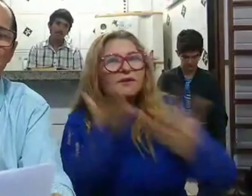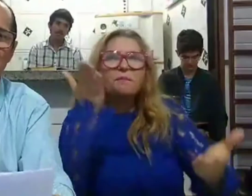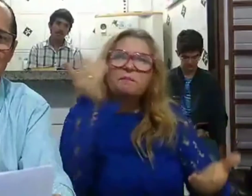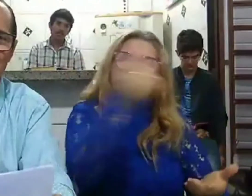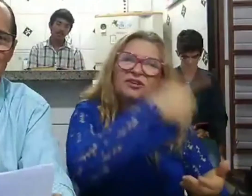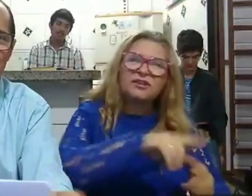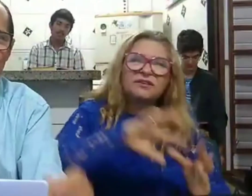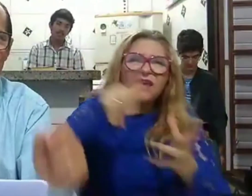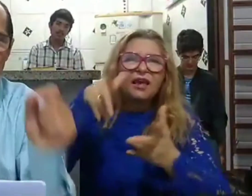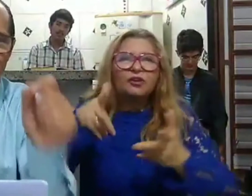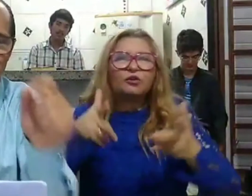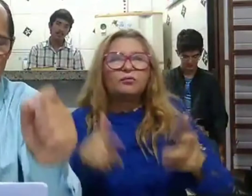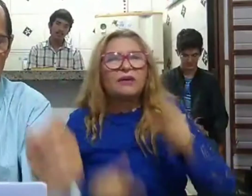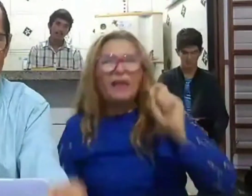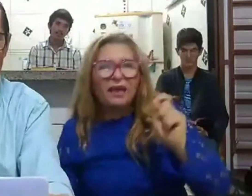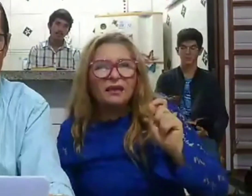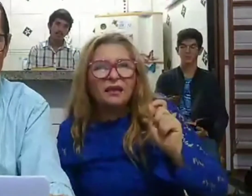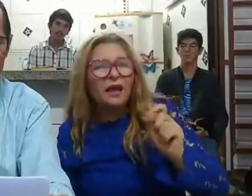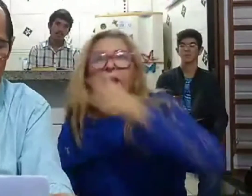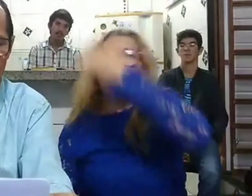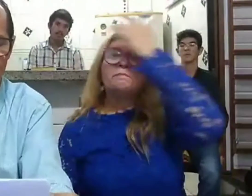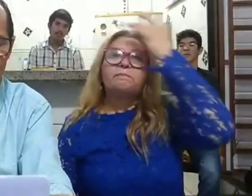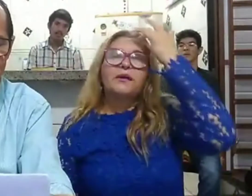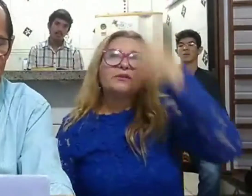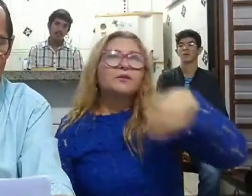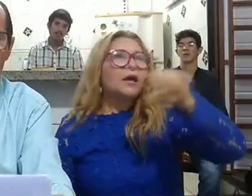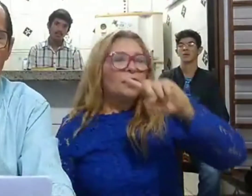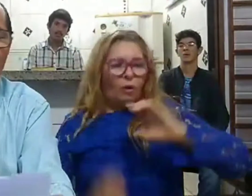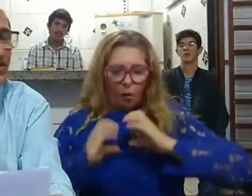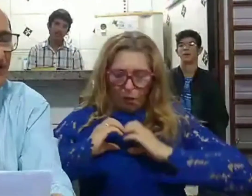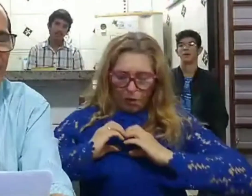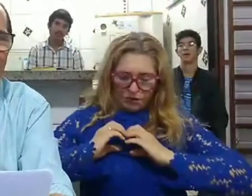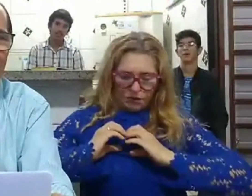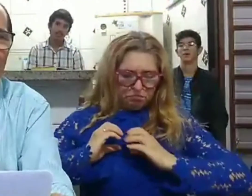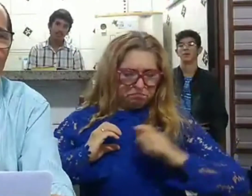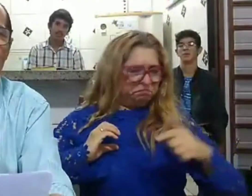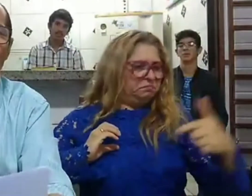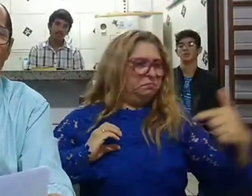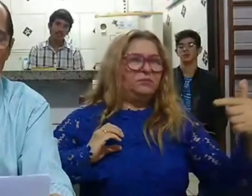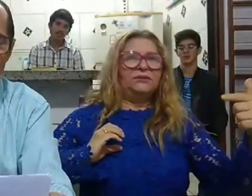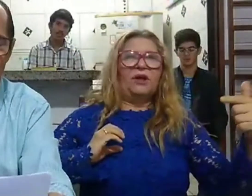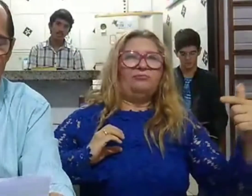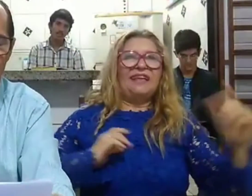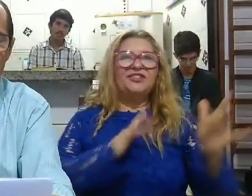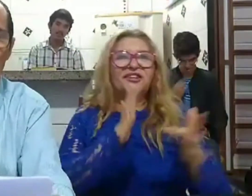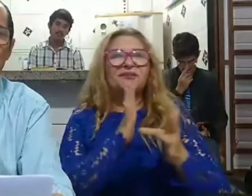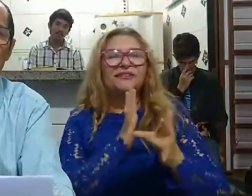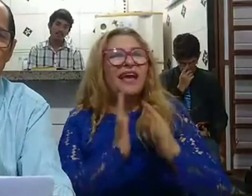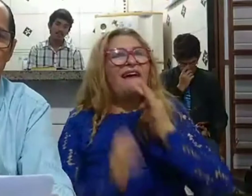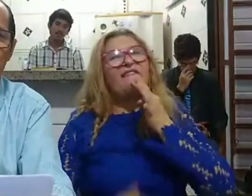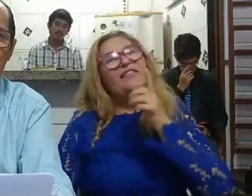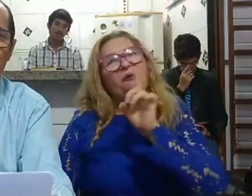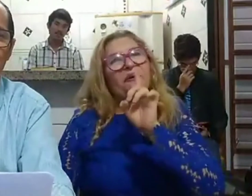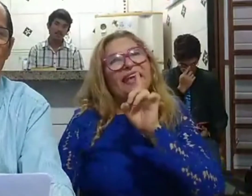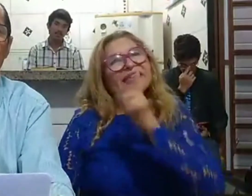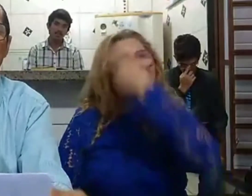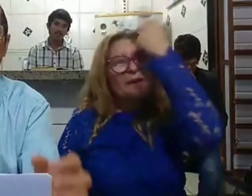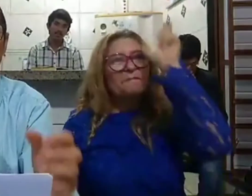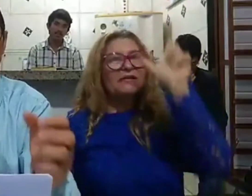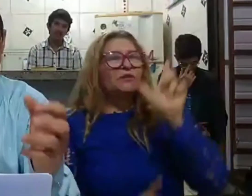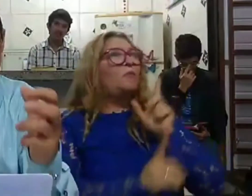os perdidos? São todos aqueles que não tiveram um encontro pessoal com Jesus Cristo,